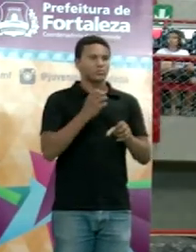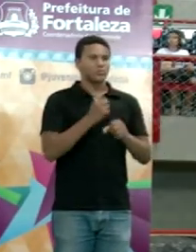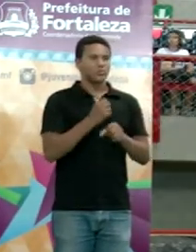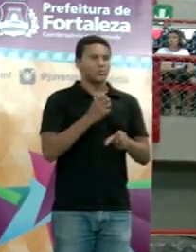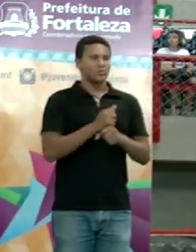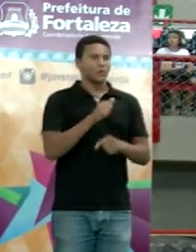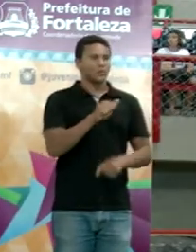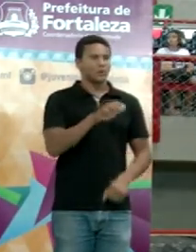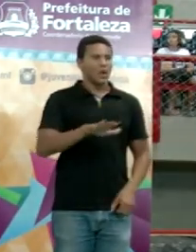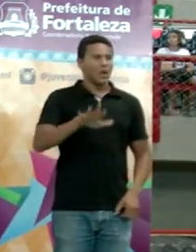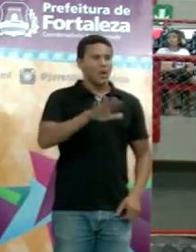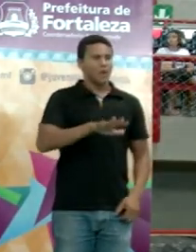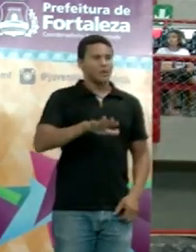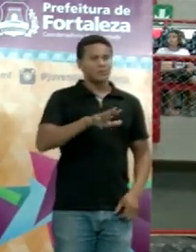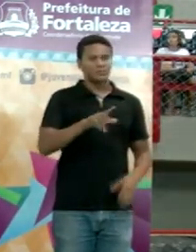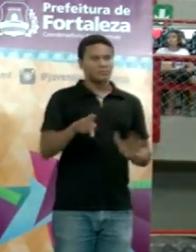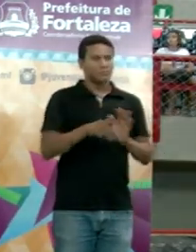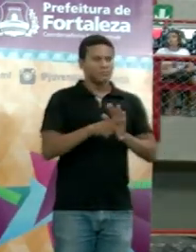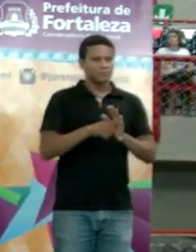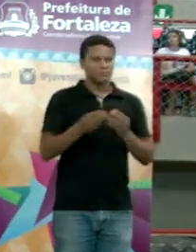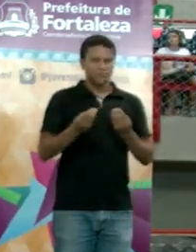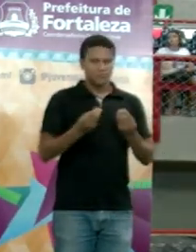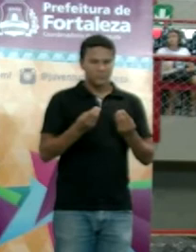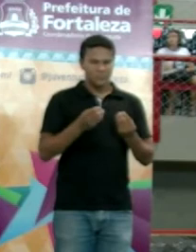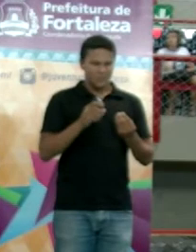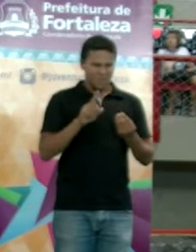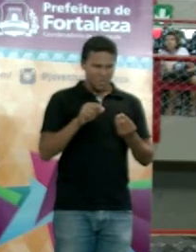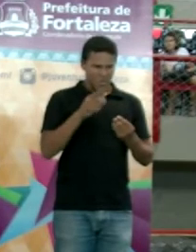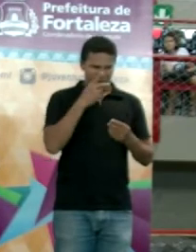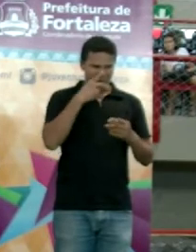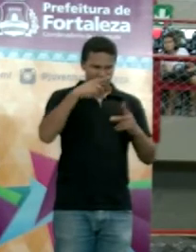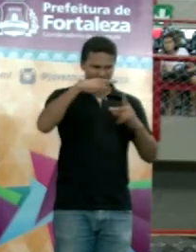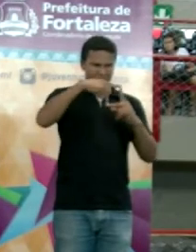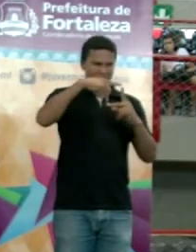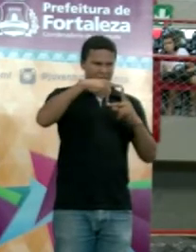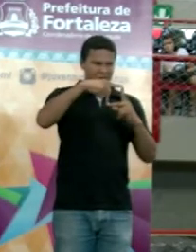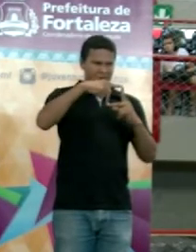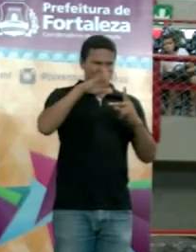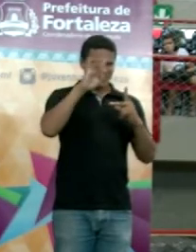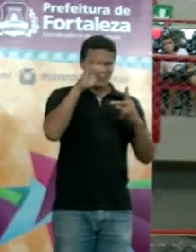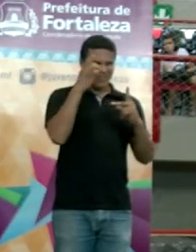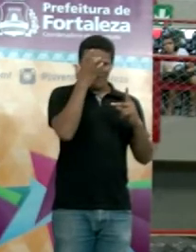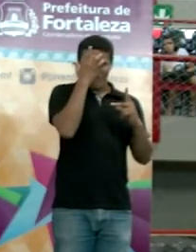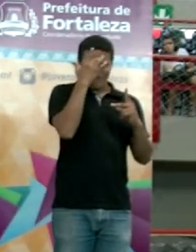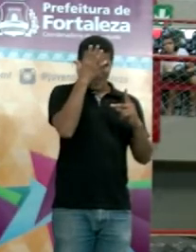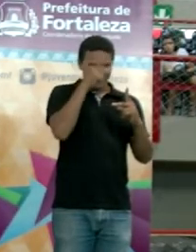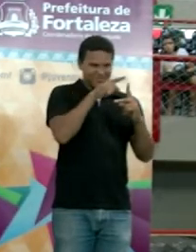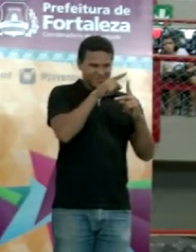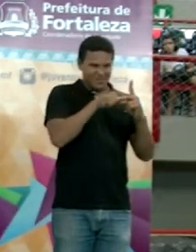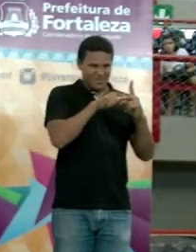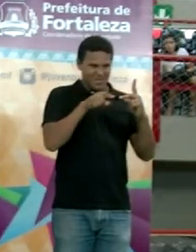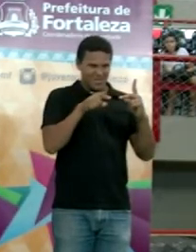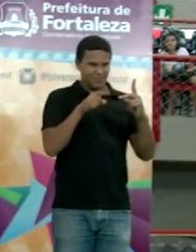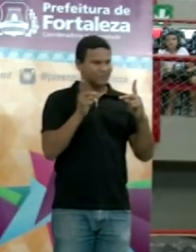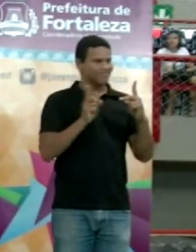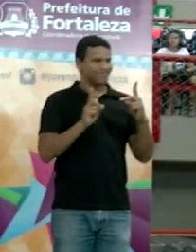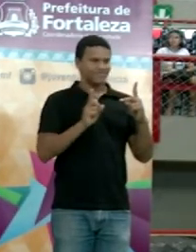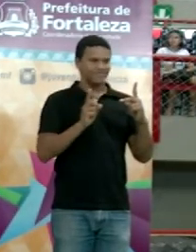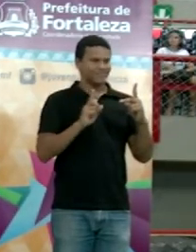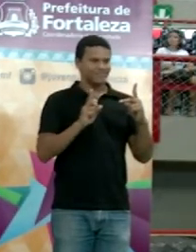Para calcular a área de um trapézio, não é quadrado, né? Não é só fazer base e altura.